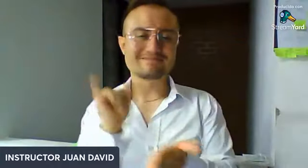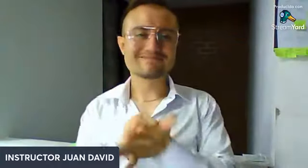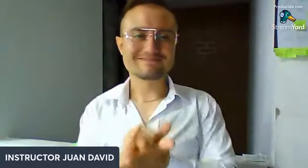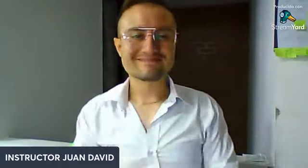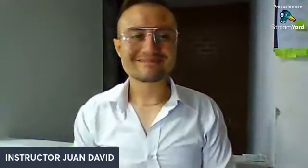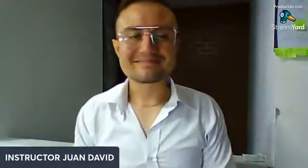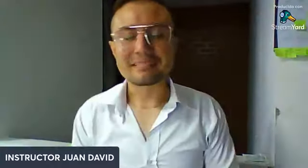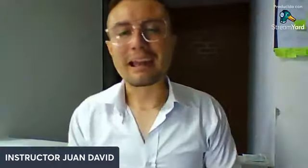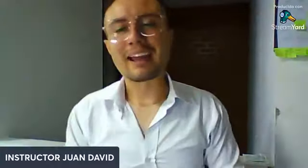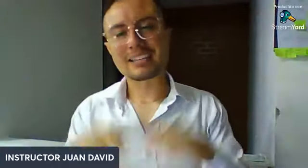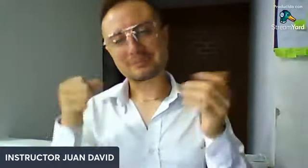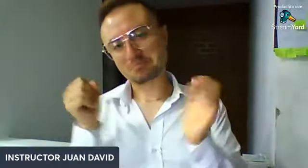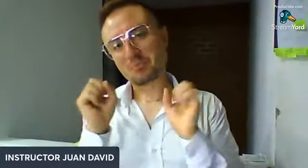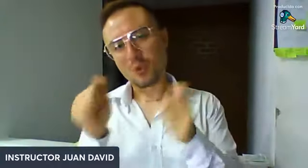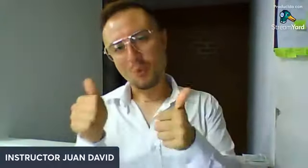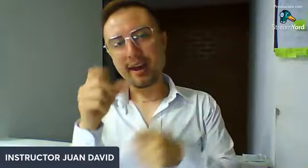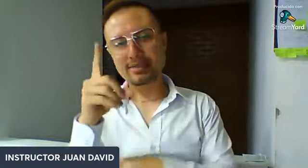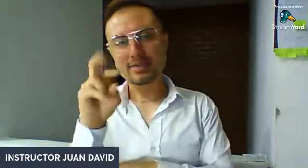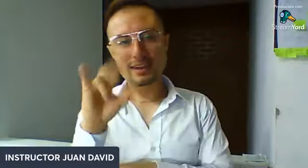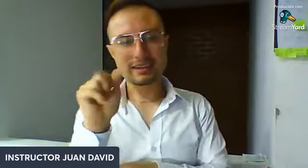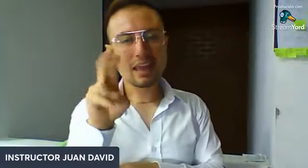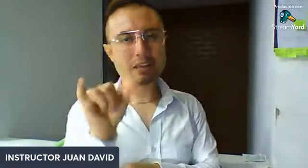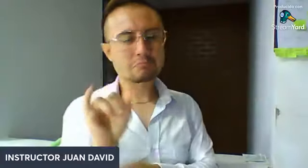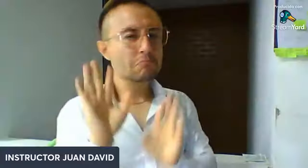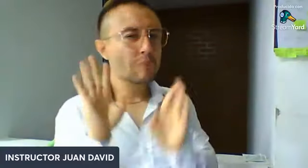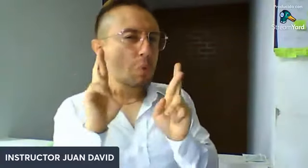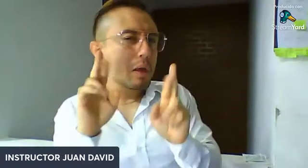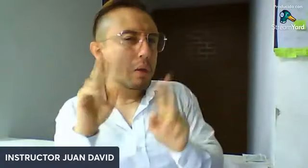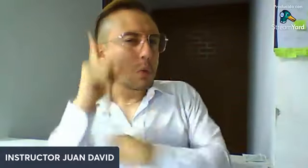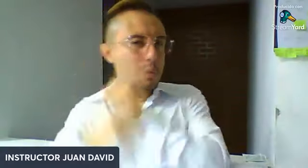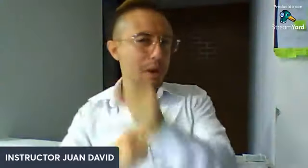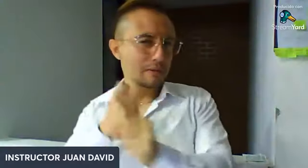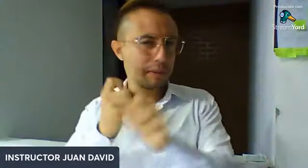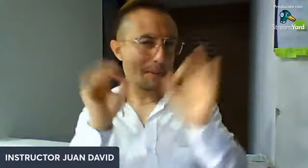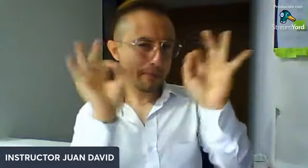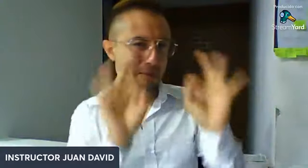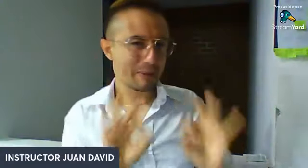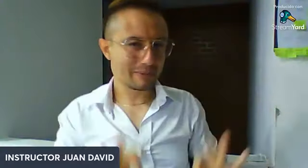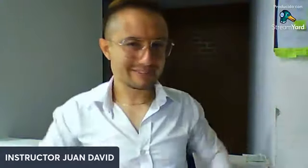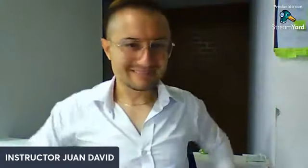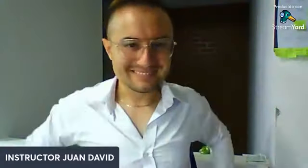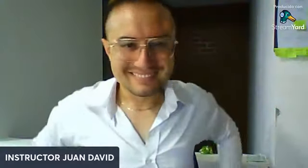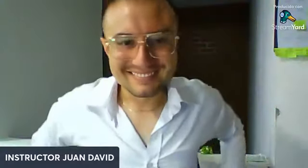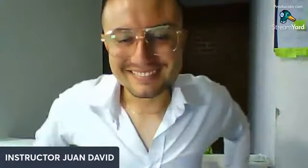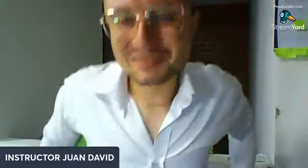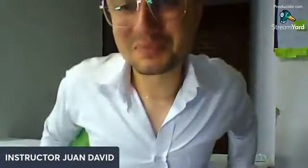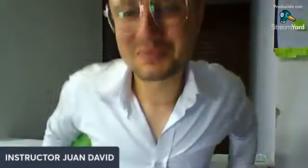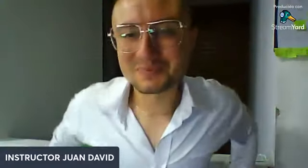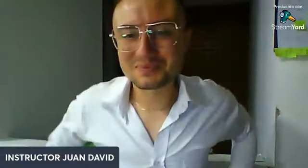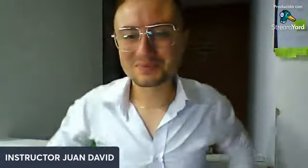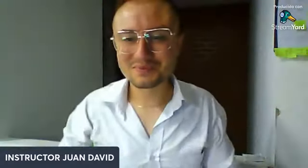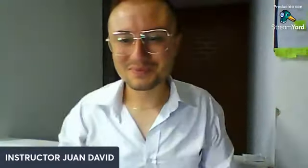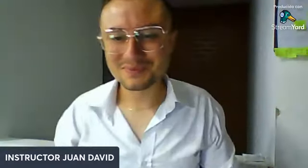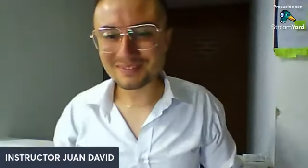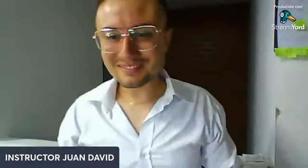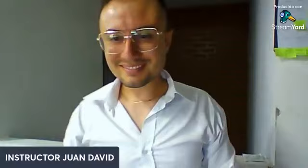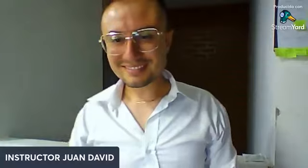y transformar las equivalencias de un idioma a otro. Pero vale, Adriana, pues igual será para el próximo año